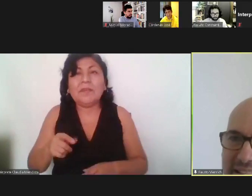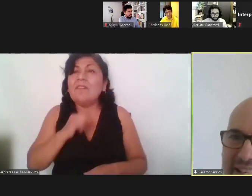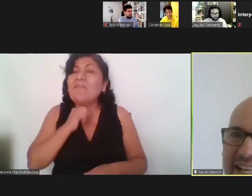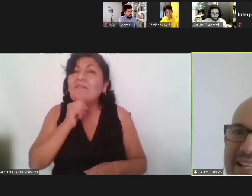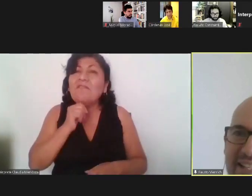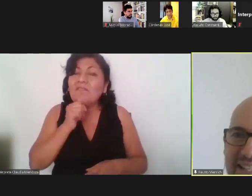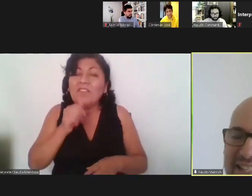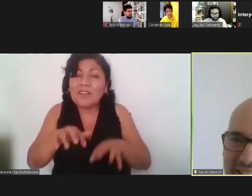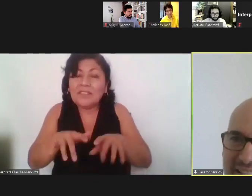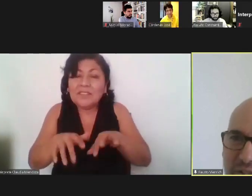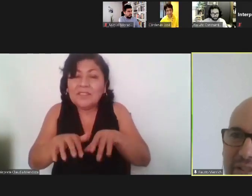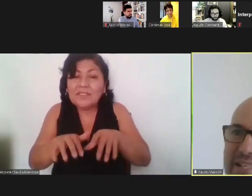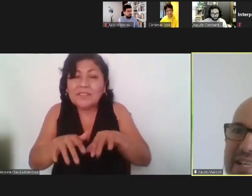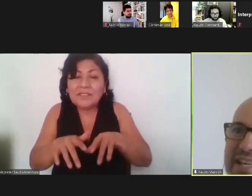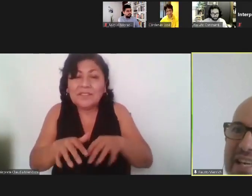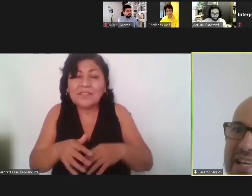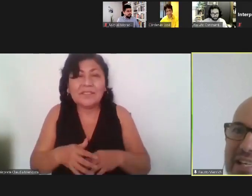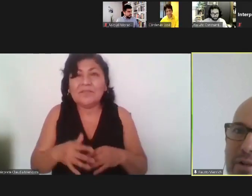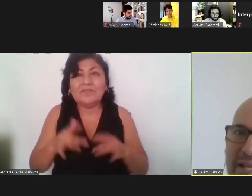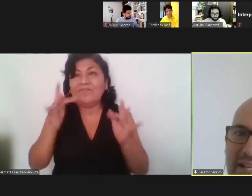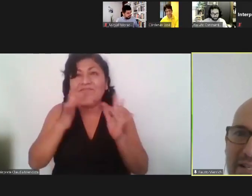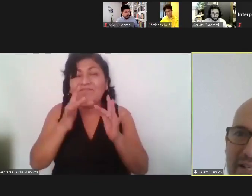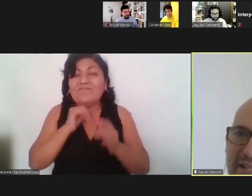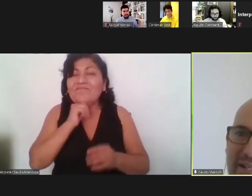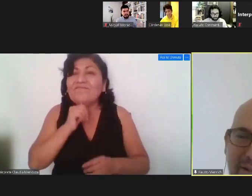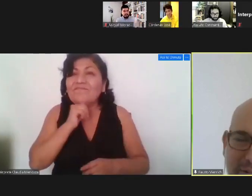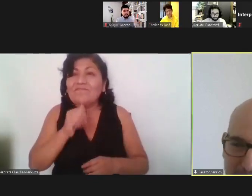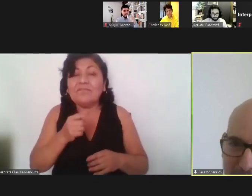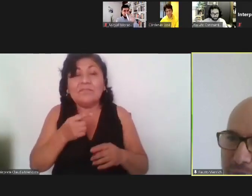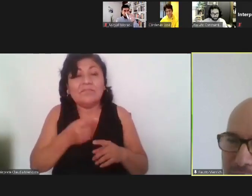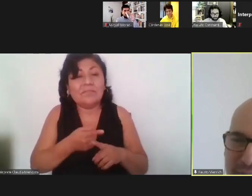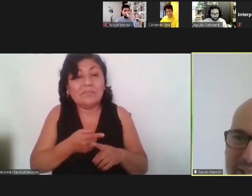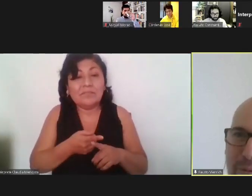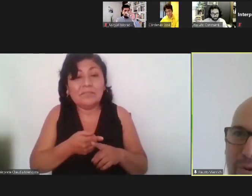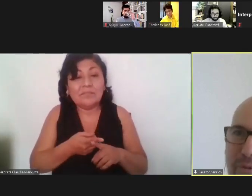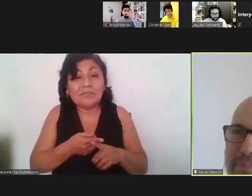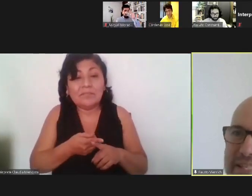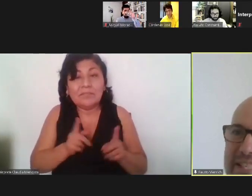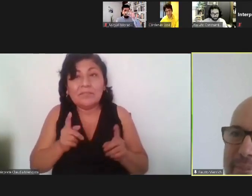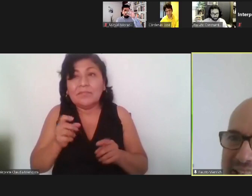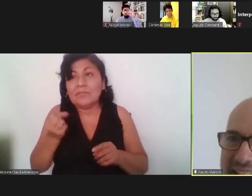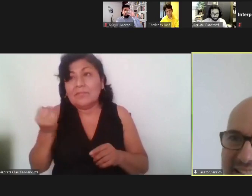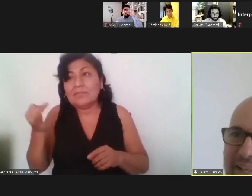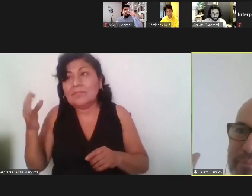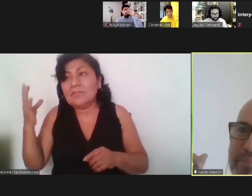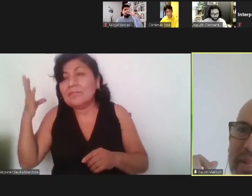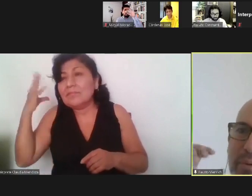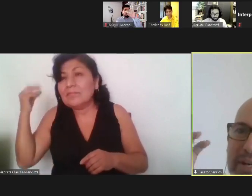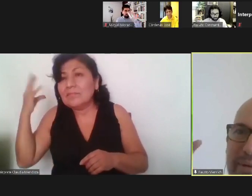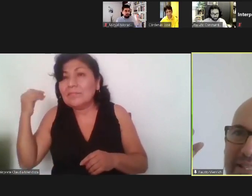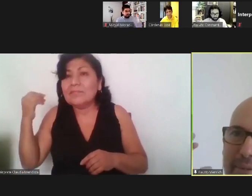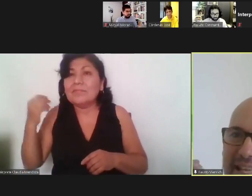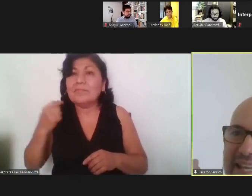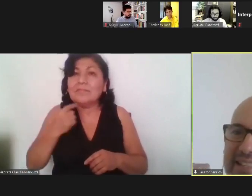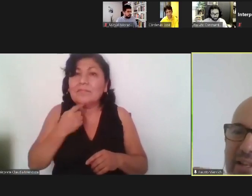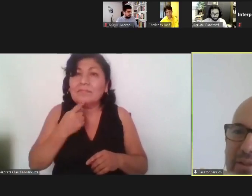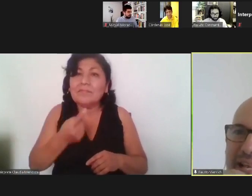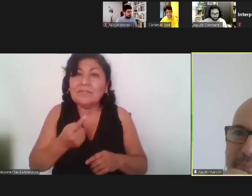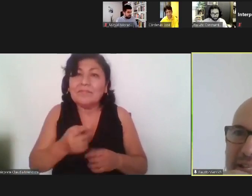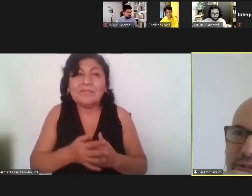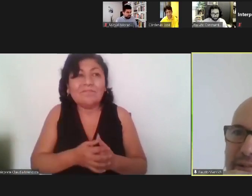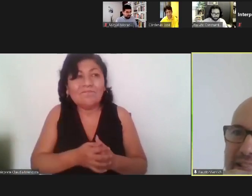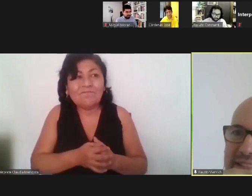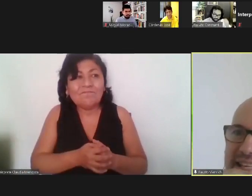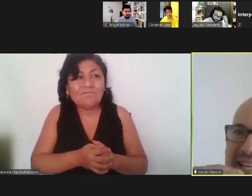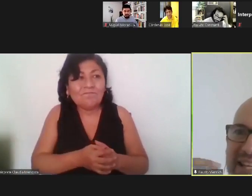han sido materia de digitalización, es lo que los expertos conocen como una especie de metadata. Una especie de metadata donde